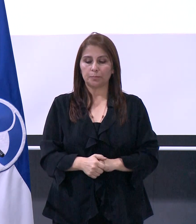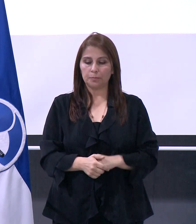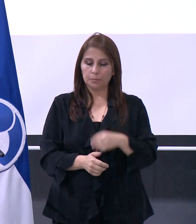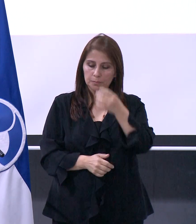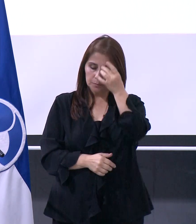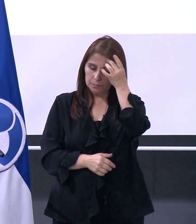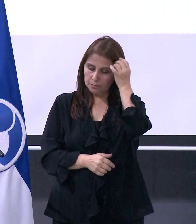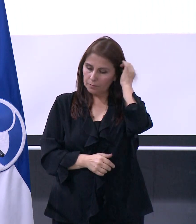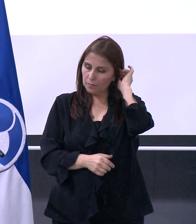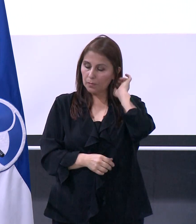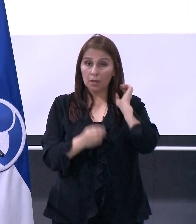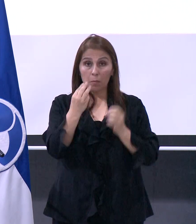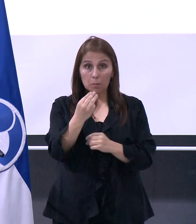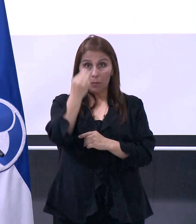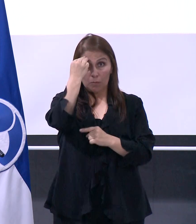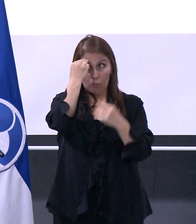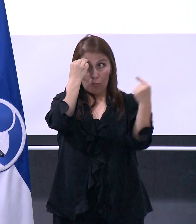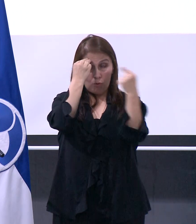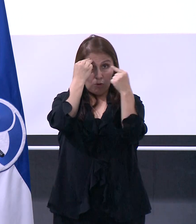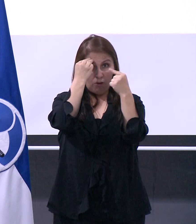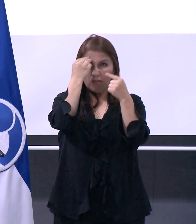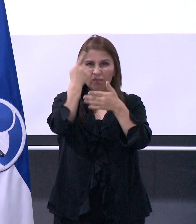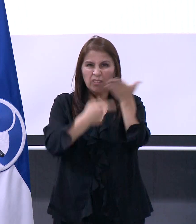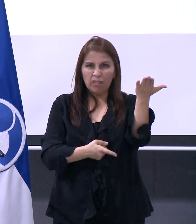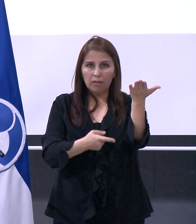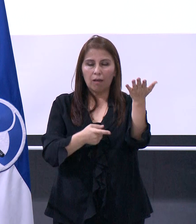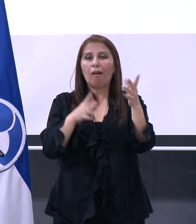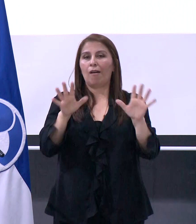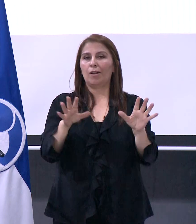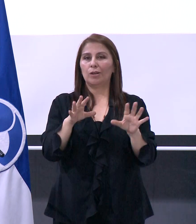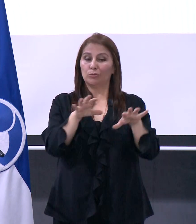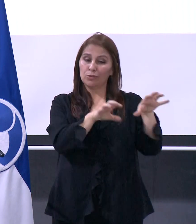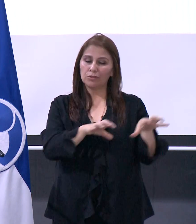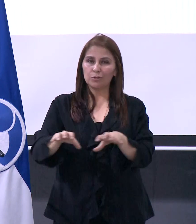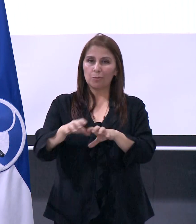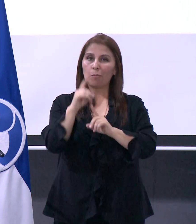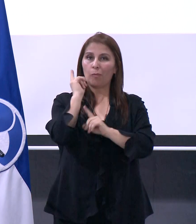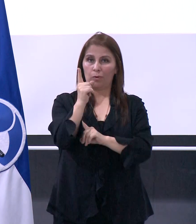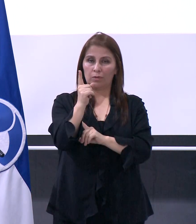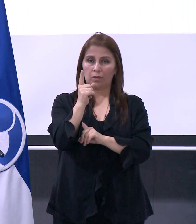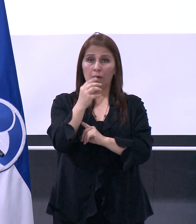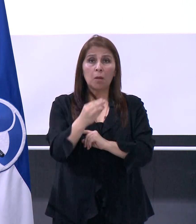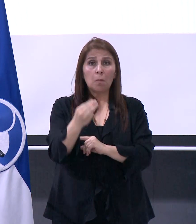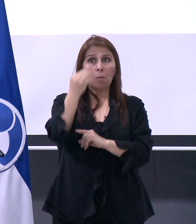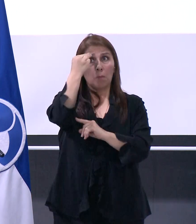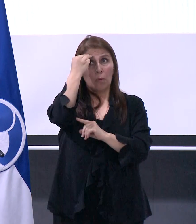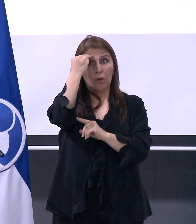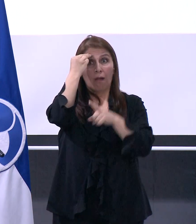la memoria es un hecho político y no hay memoria sin historia